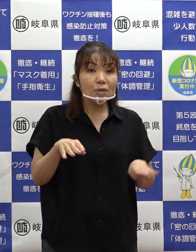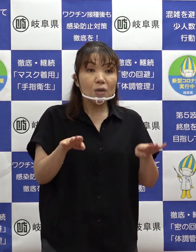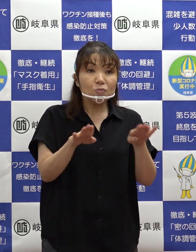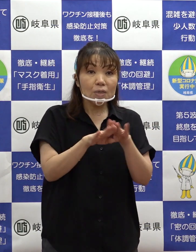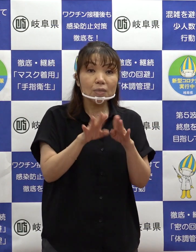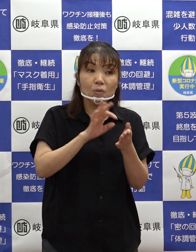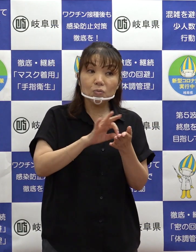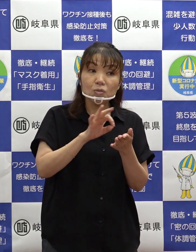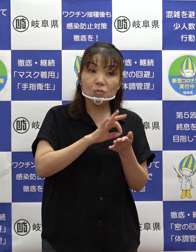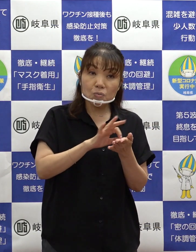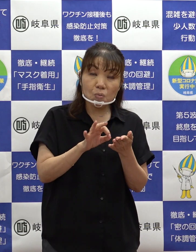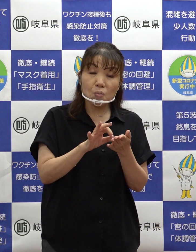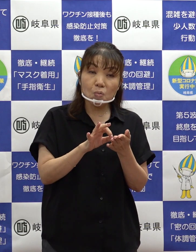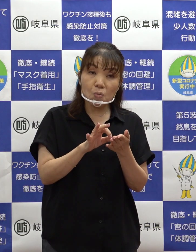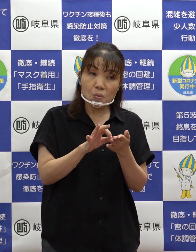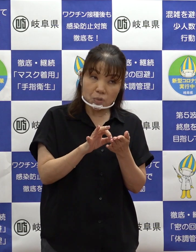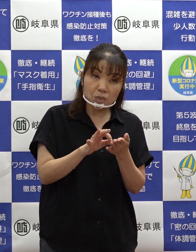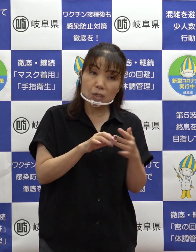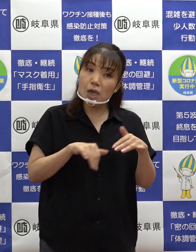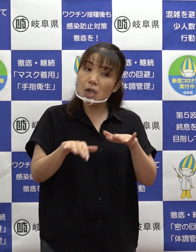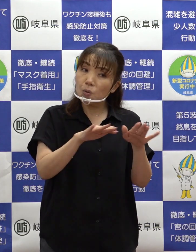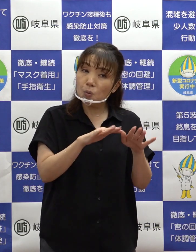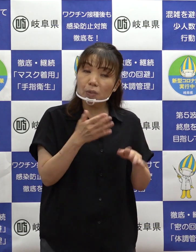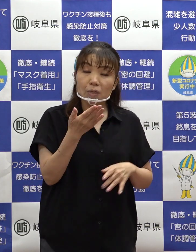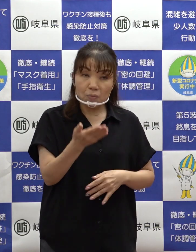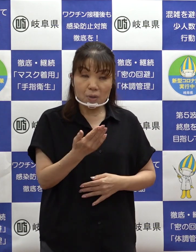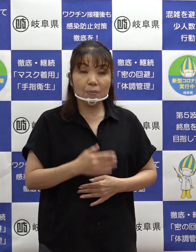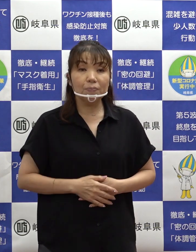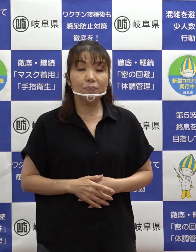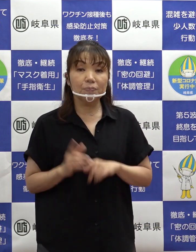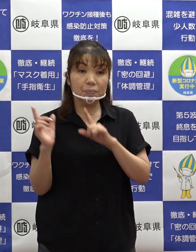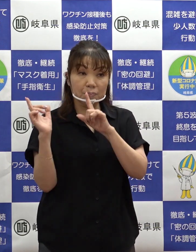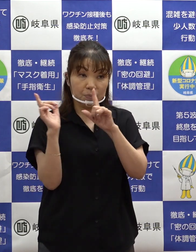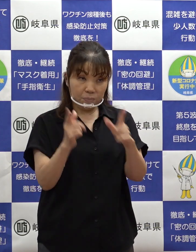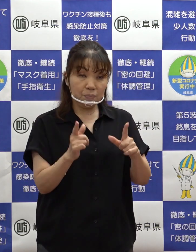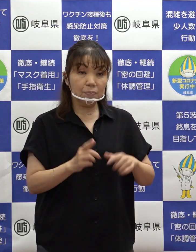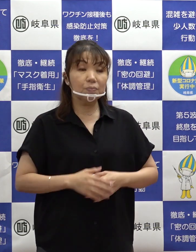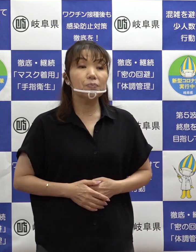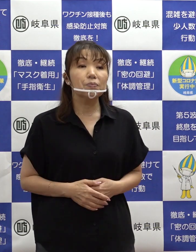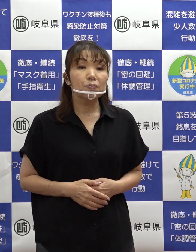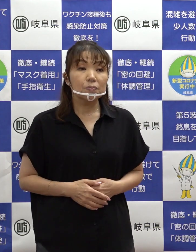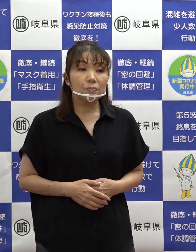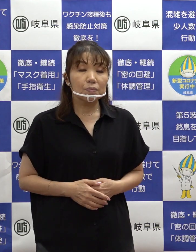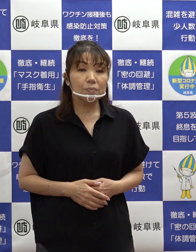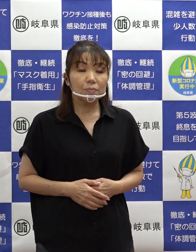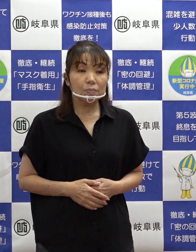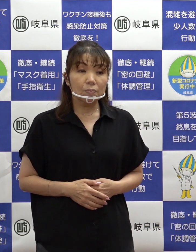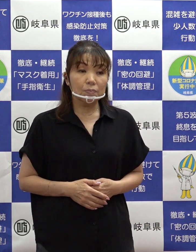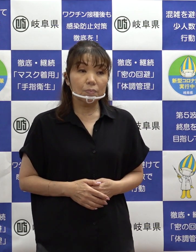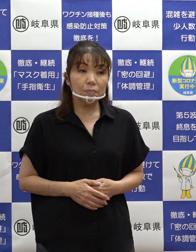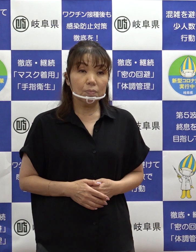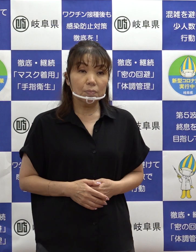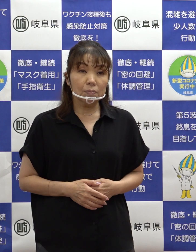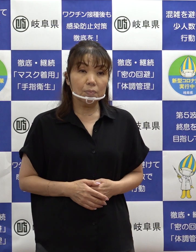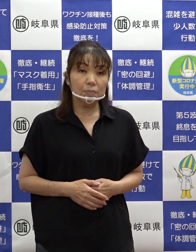の使用とかっていうのには何かこう影響あるんですか。 まあ何て言いますか、